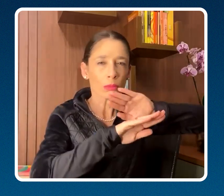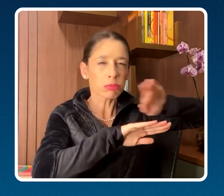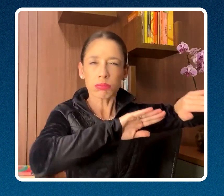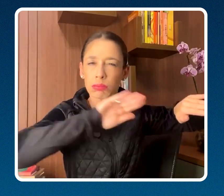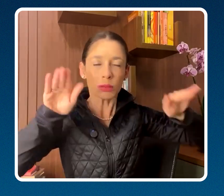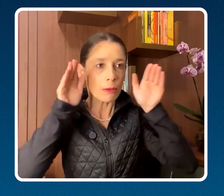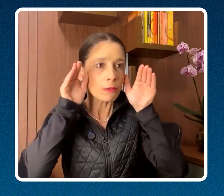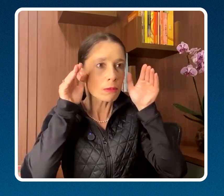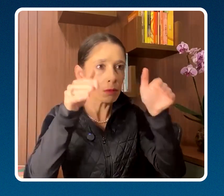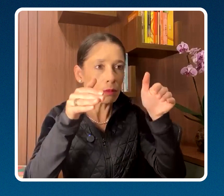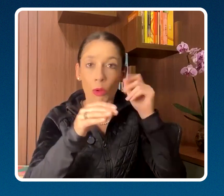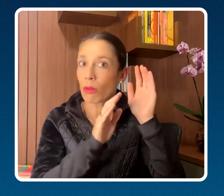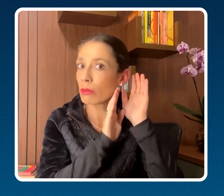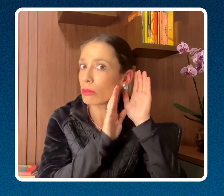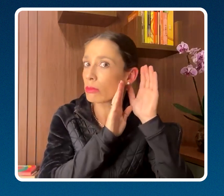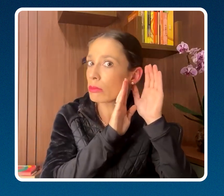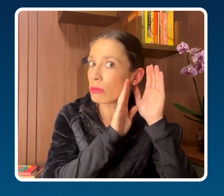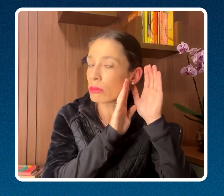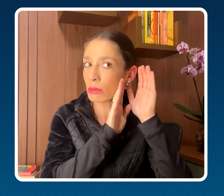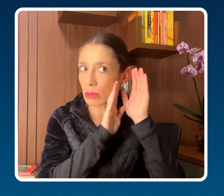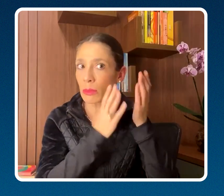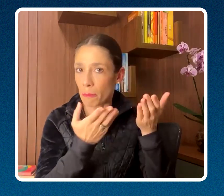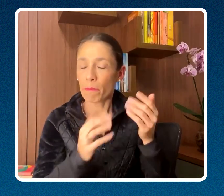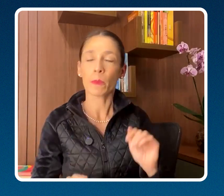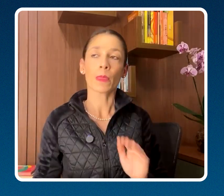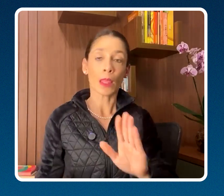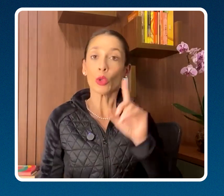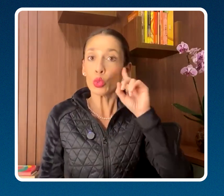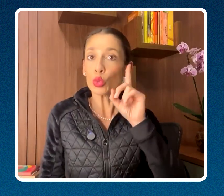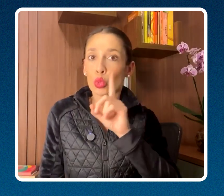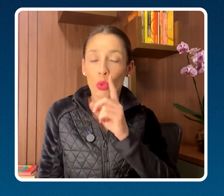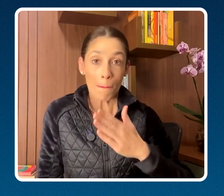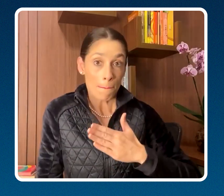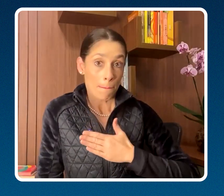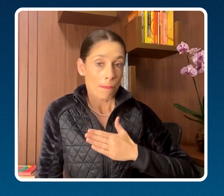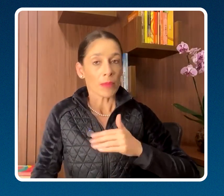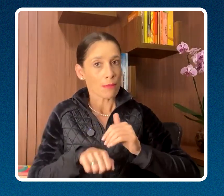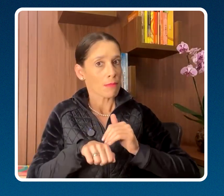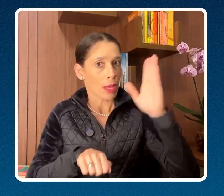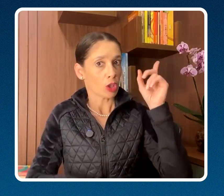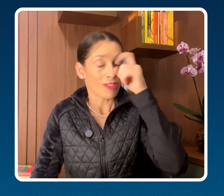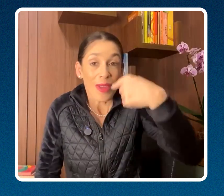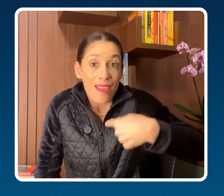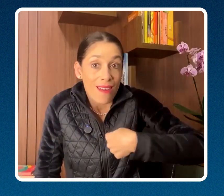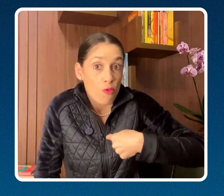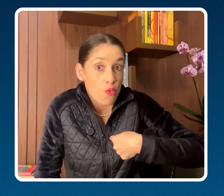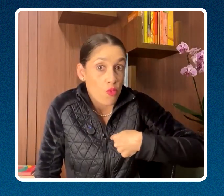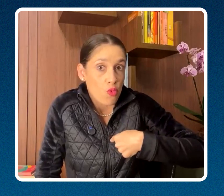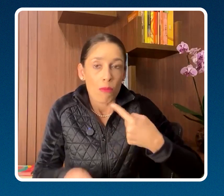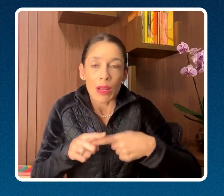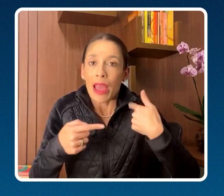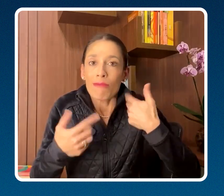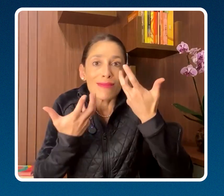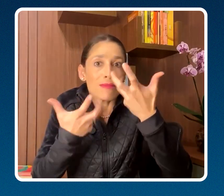você está na frente do surdo, é mais difícil, assim, eu particularmente, porque eu não queria perder nada. E eu